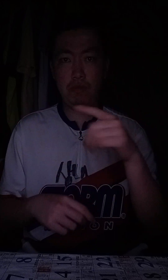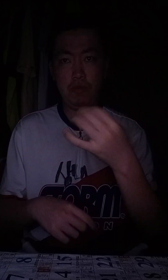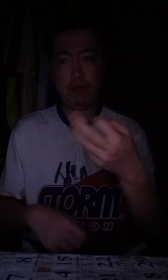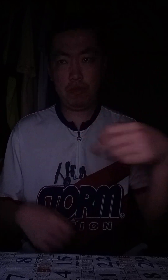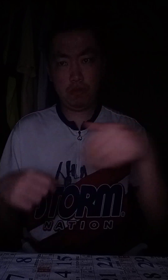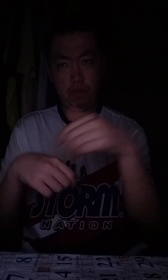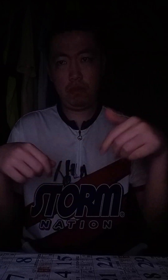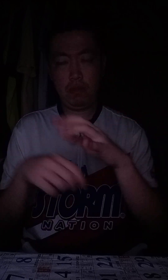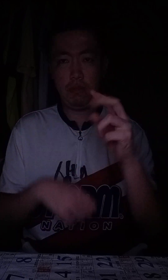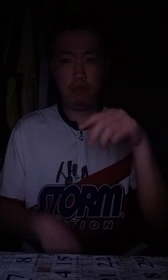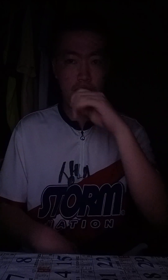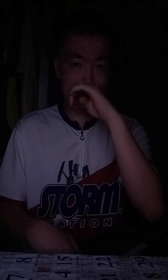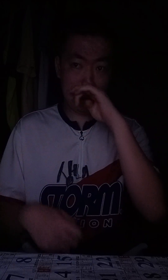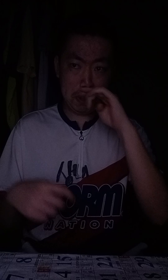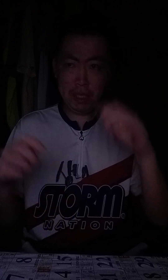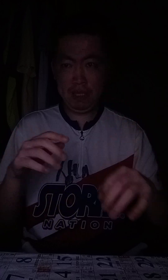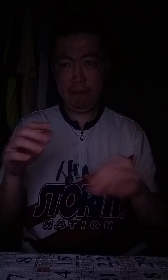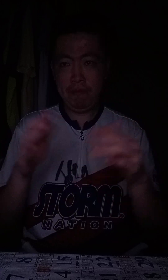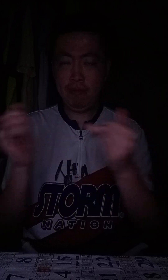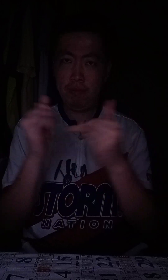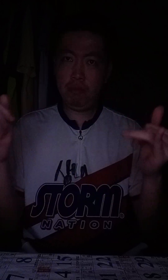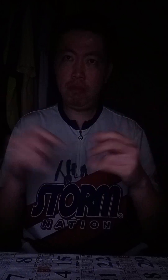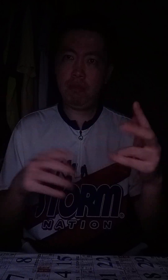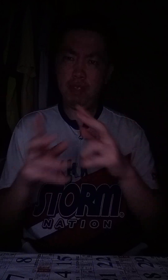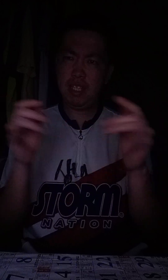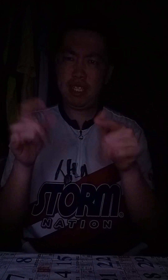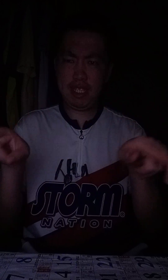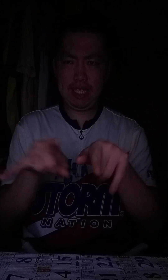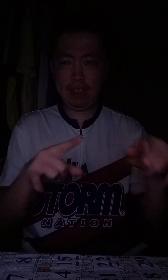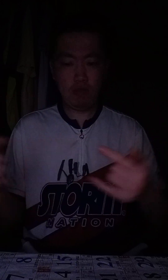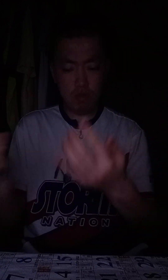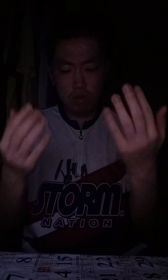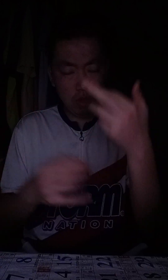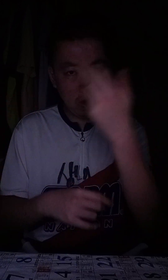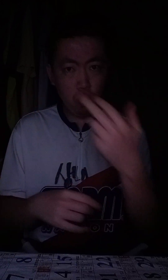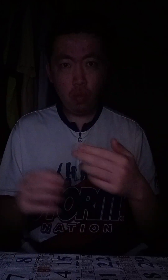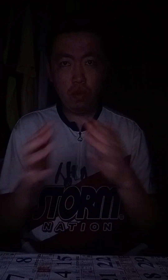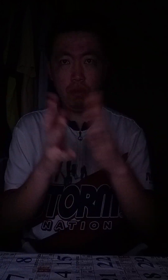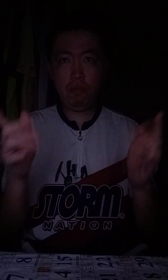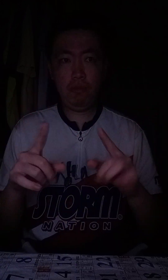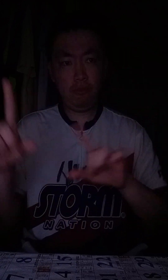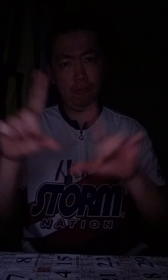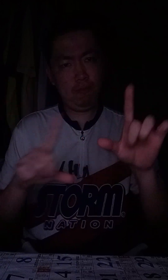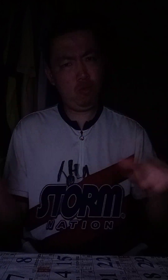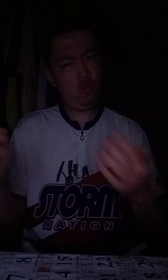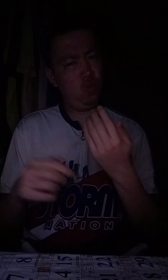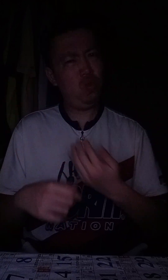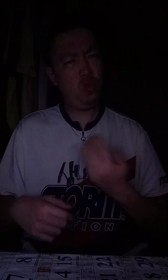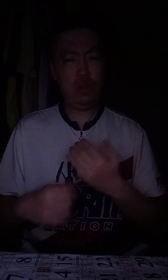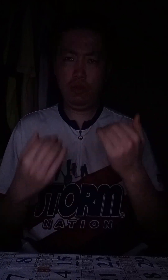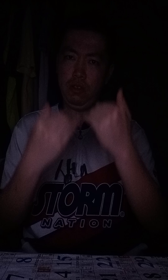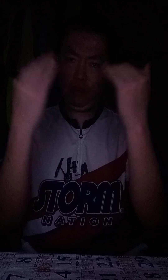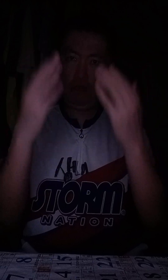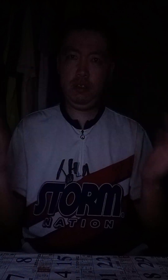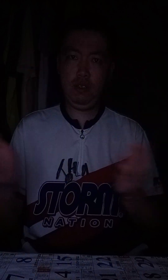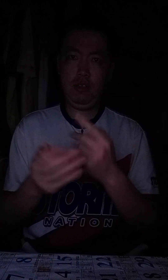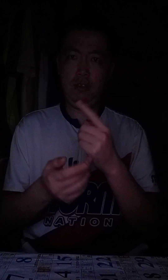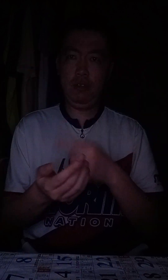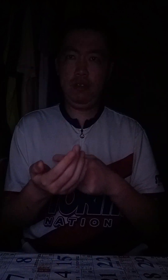추돌 사고로 1명이 숨지는 사고가 같은 교차로에서 발생한 것으로 확인돼 불안감이 높아지고 있습니다. 김동환